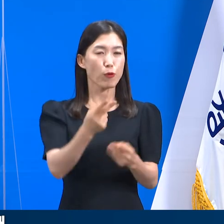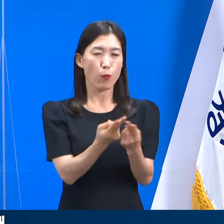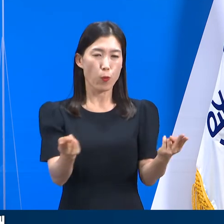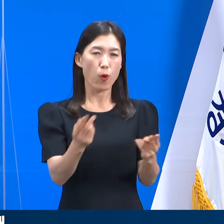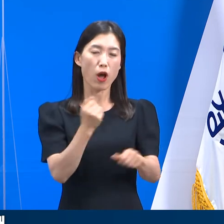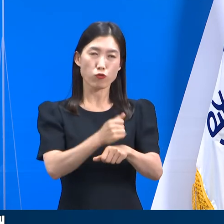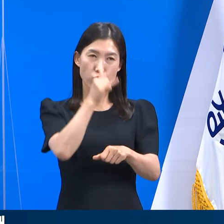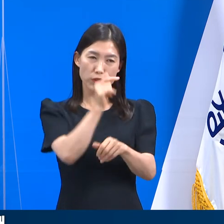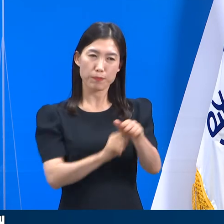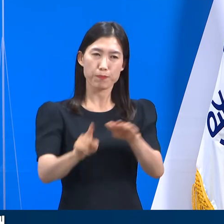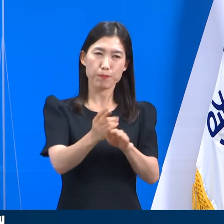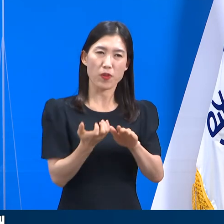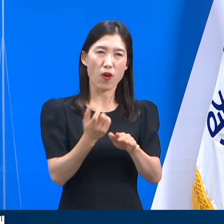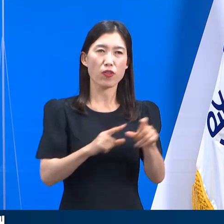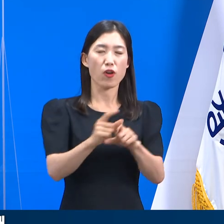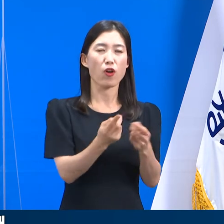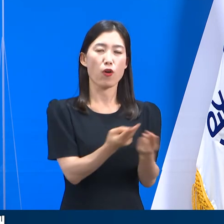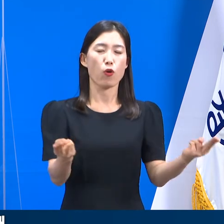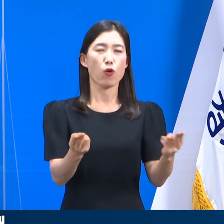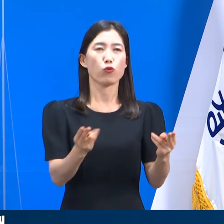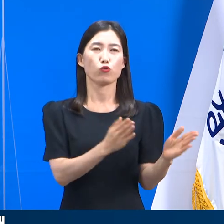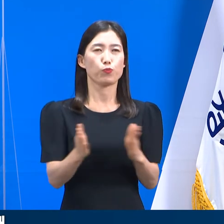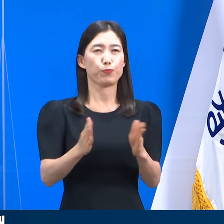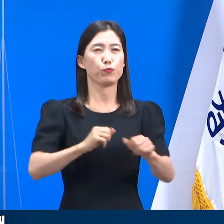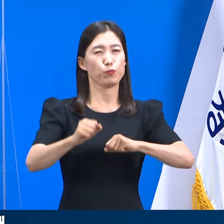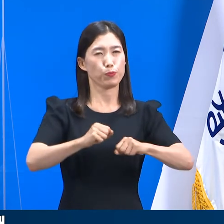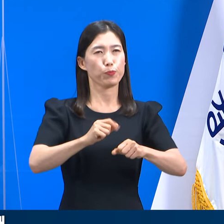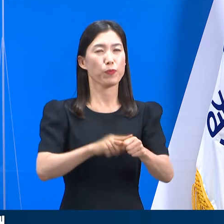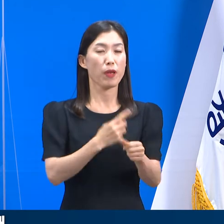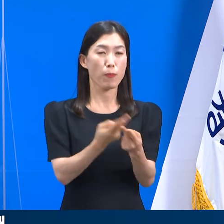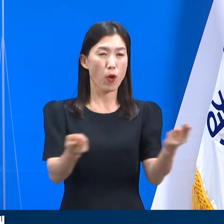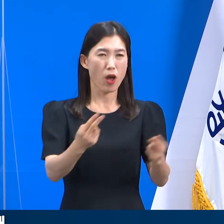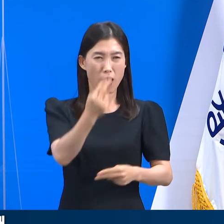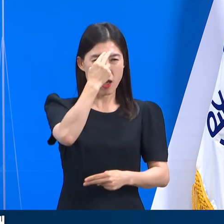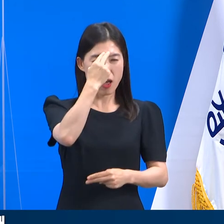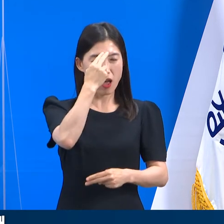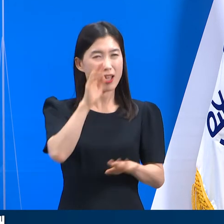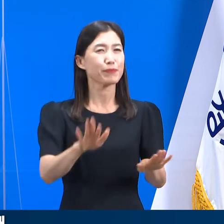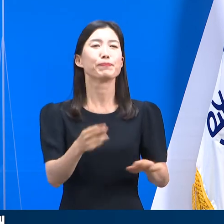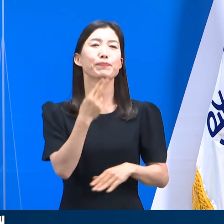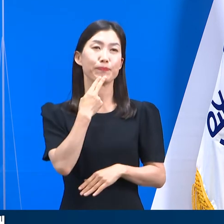통해 현재 전반적으로 병상 운영에는 큰 어려움은 없는 상황입니다.